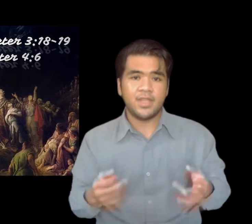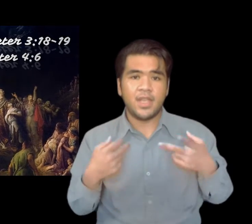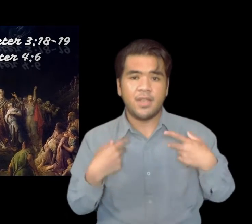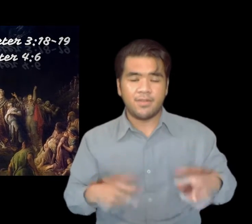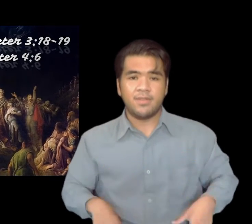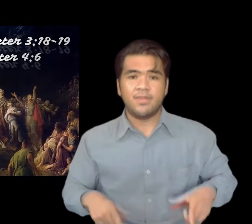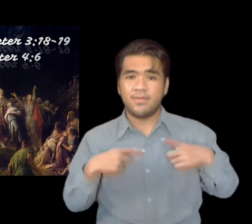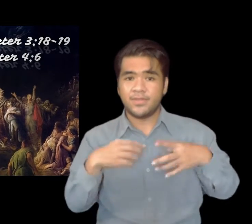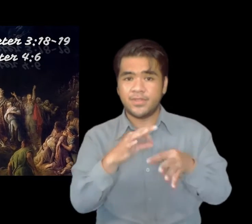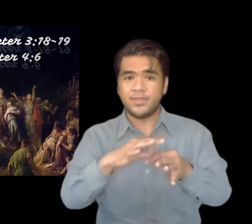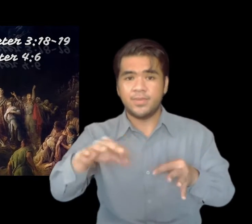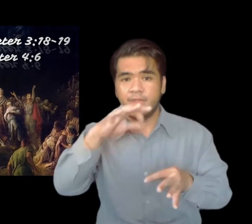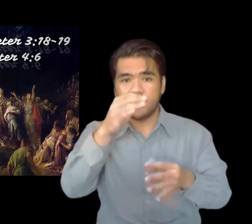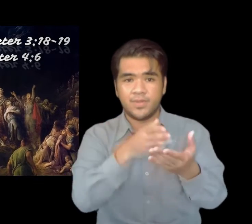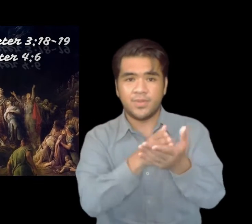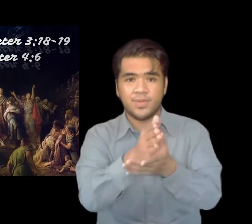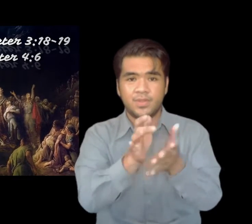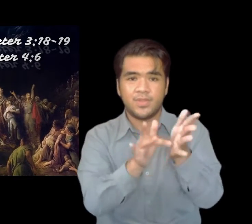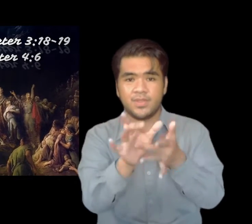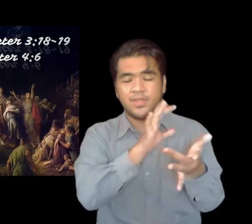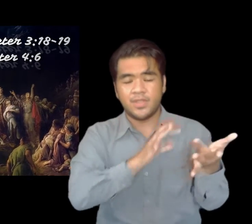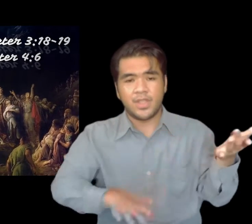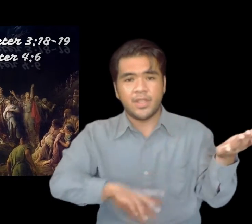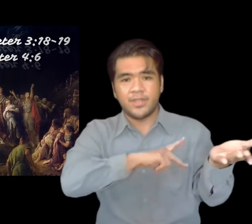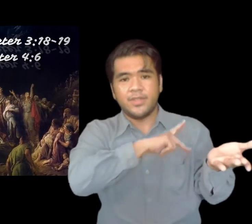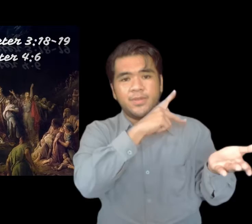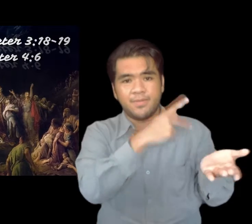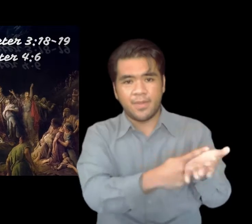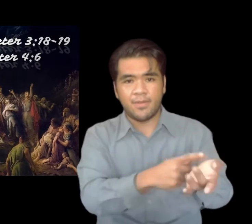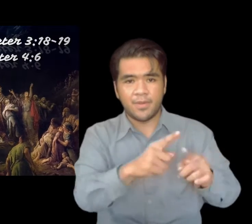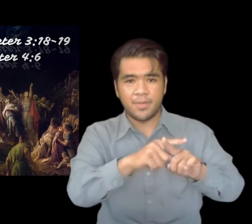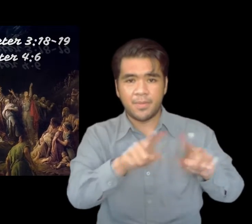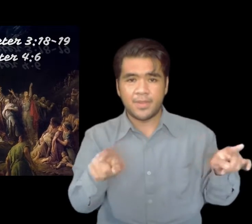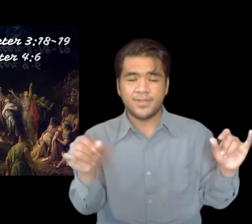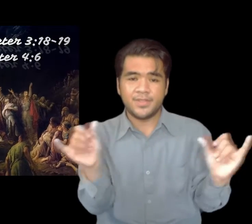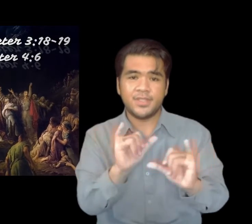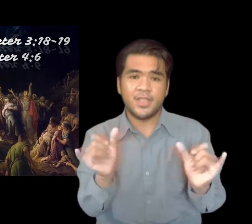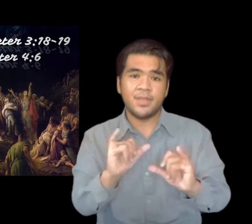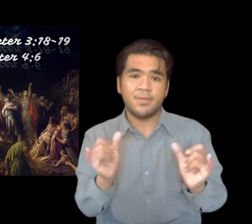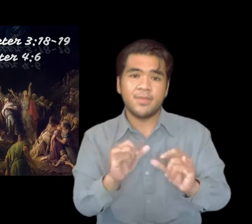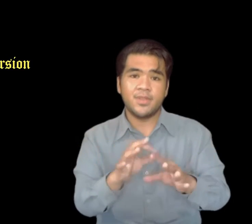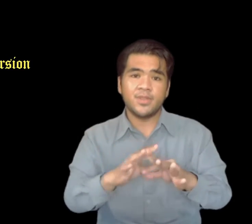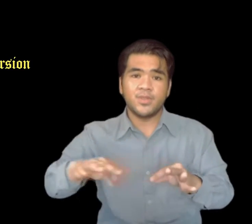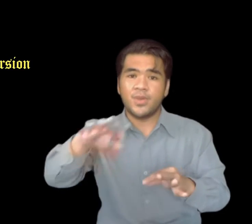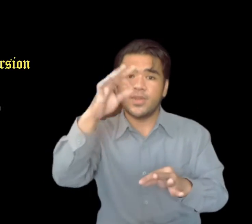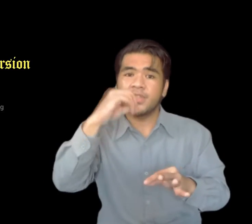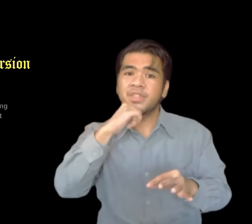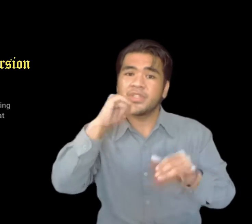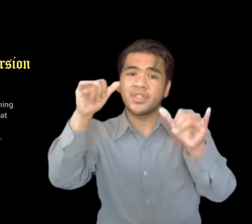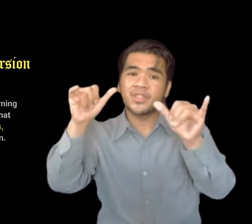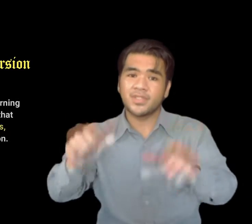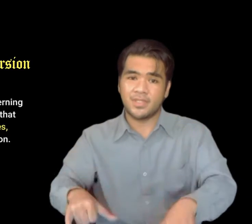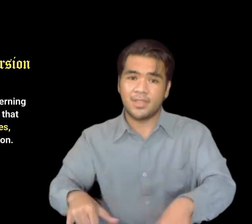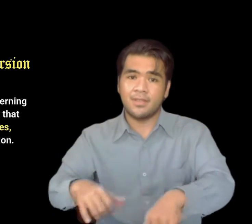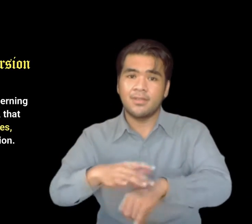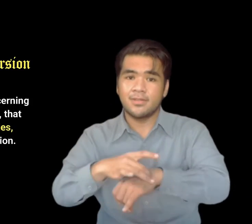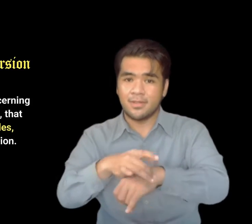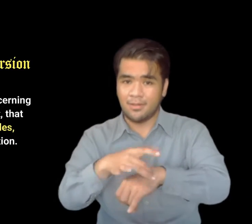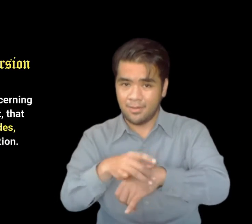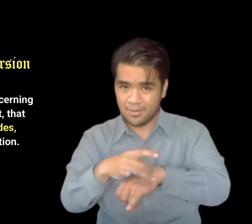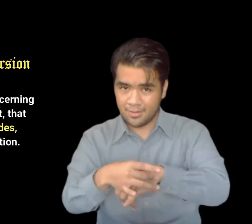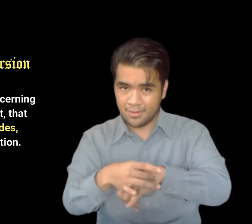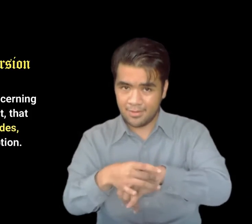ng lahat ng nasa laman, mabubuhay sila sa espiritu sa pamamagitan ng kapangyarihan ng Diyos. Ngunit hindi naiwan ang